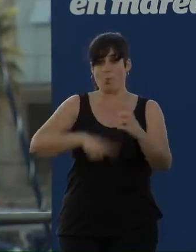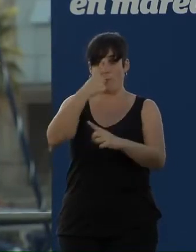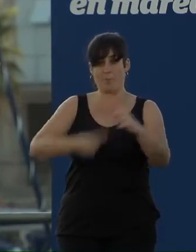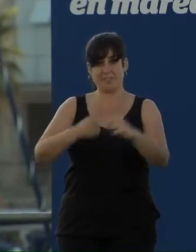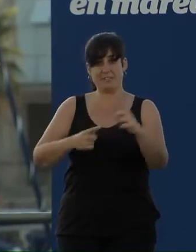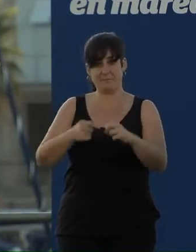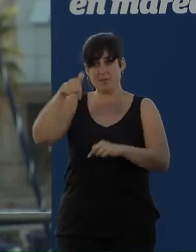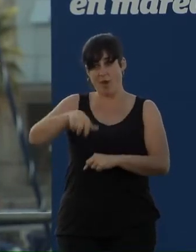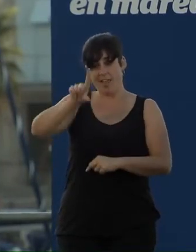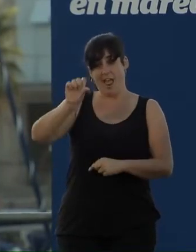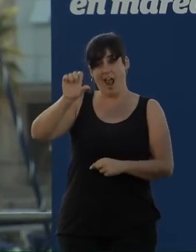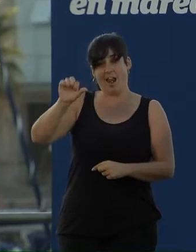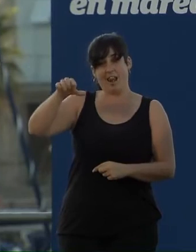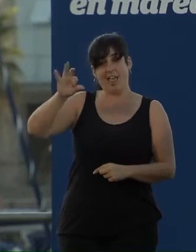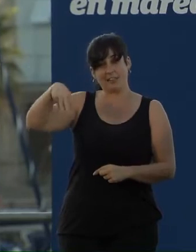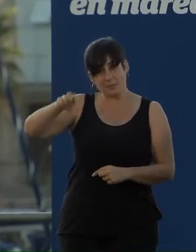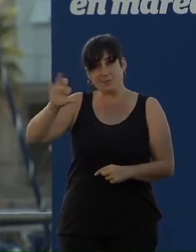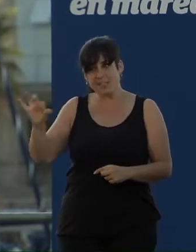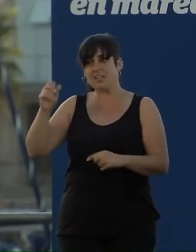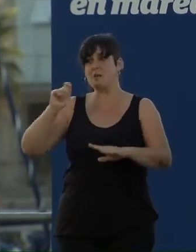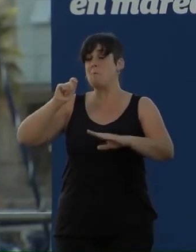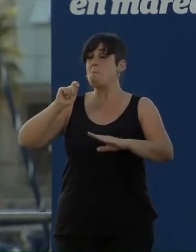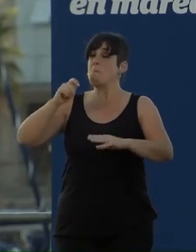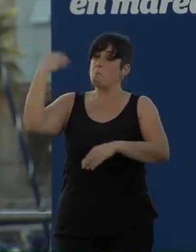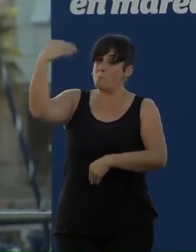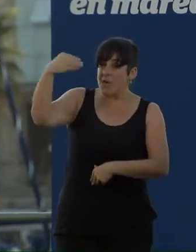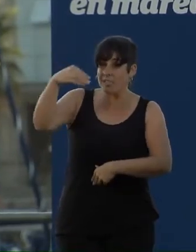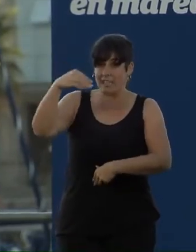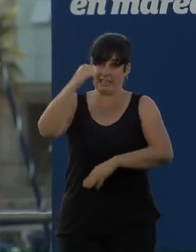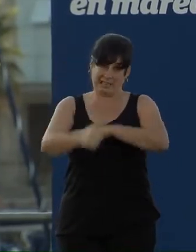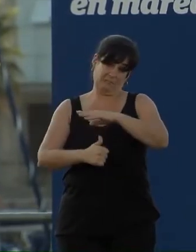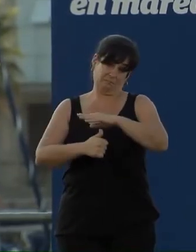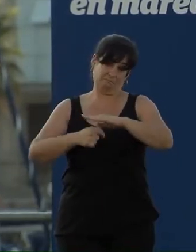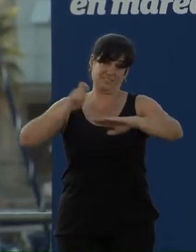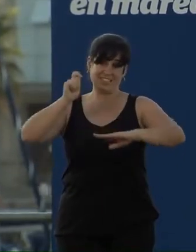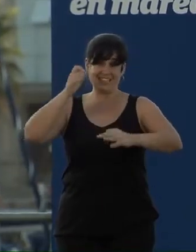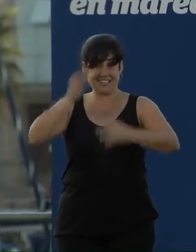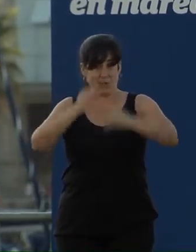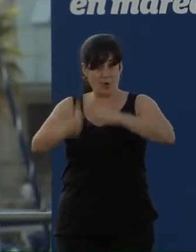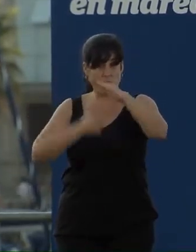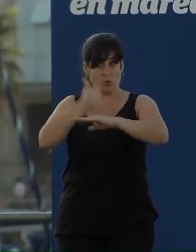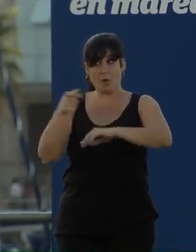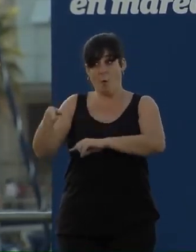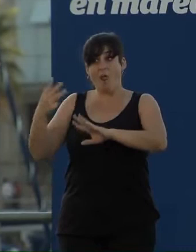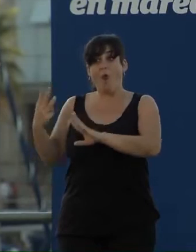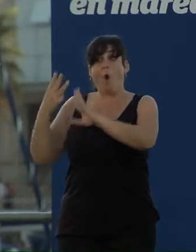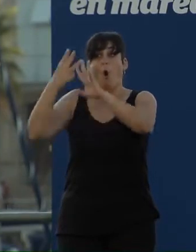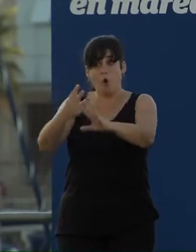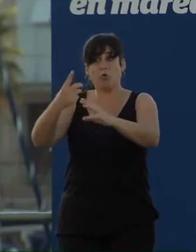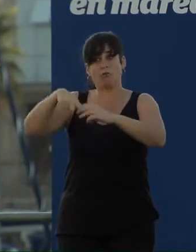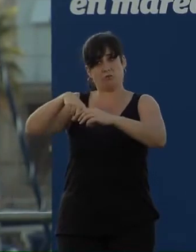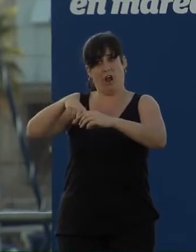que pres consal poder judicial presidente tribunal supremo que os cargo con